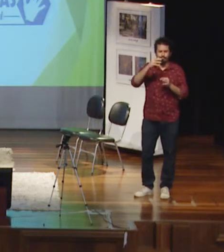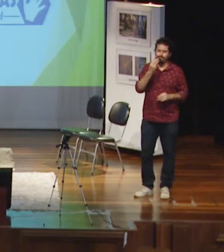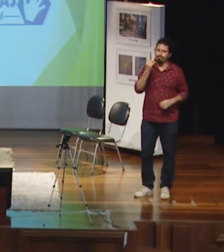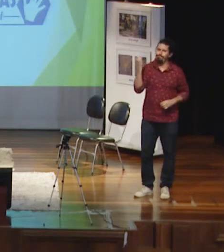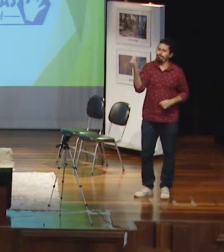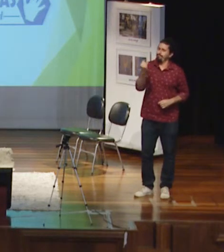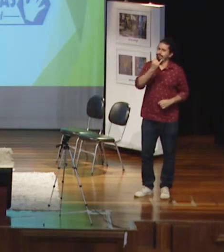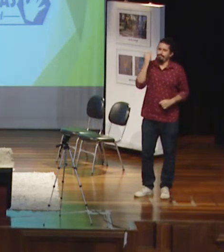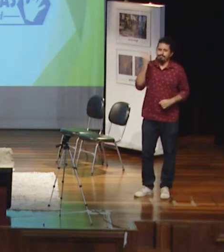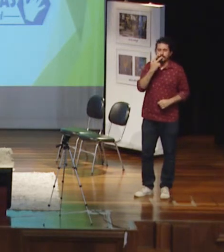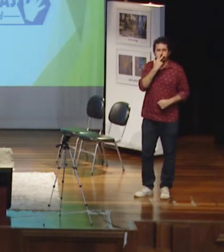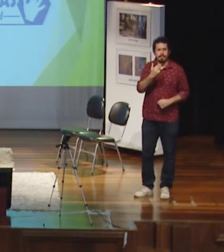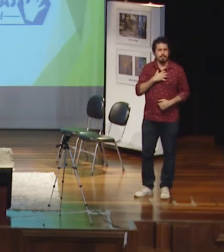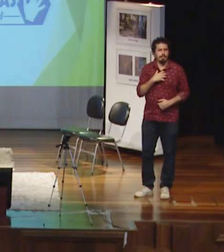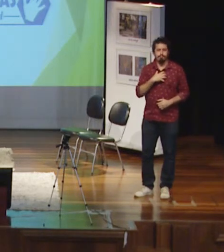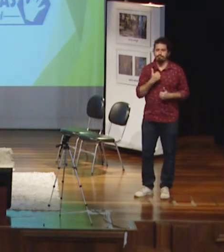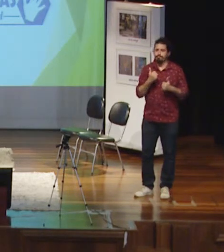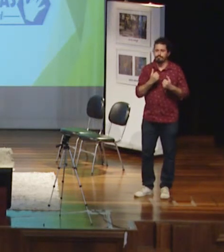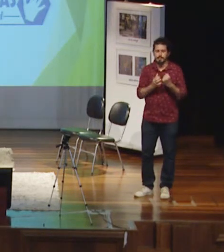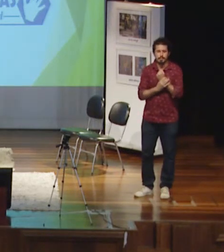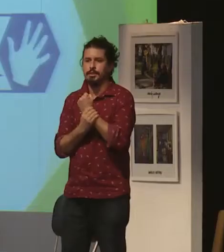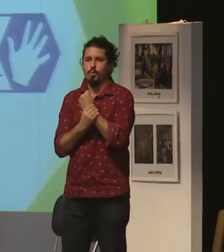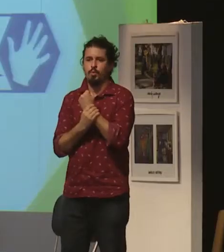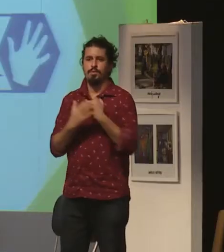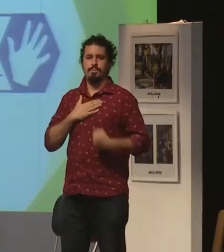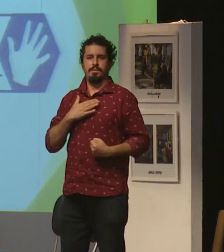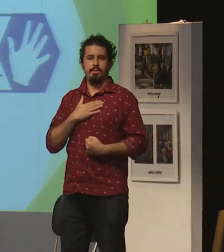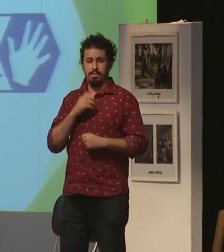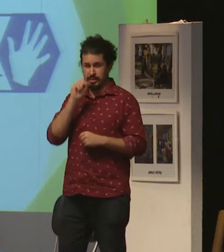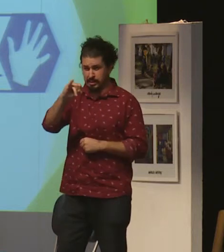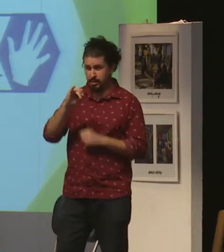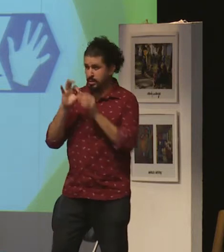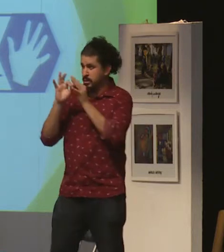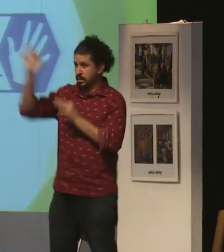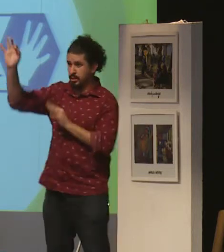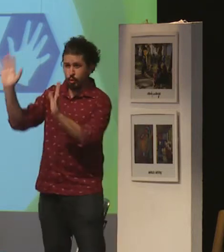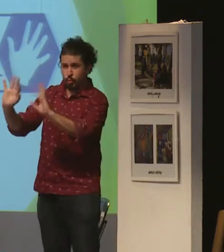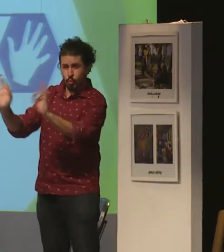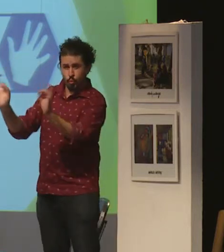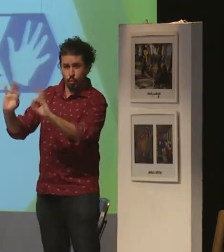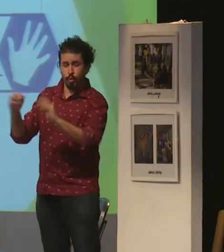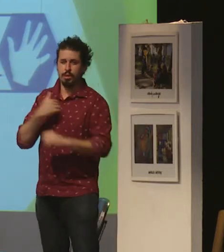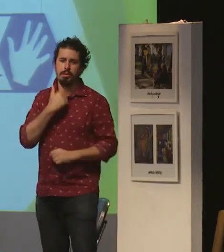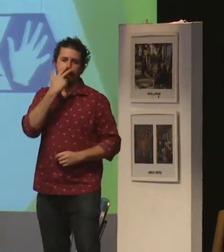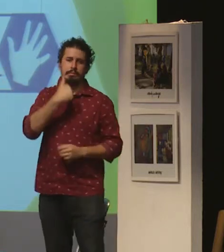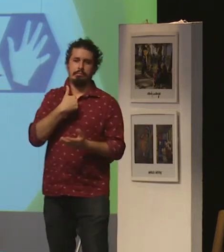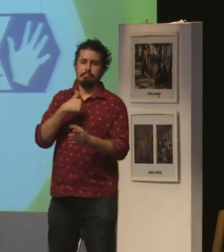Assim, a questão do ensino à distância assim, é muito importante, mas eu sinto assim, muito seguro de falar isso. Assim, porque antigamente não existia nada